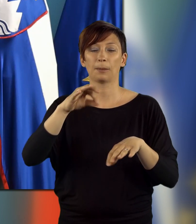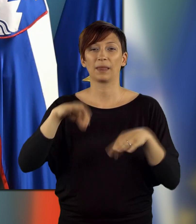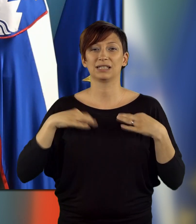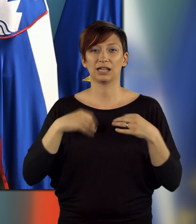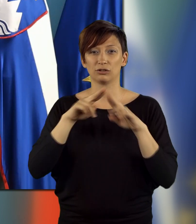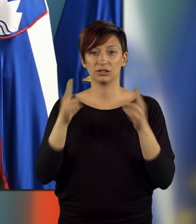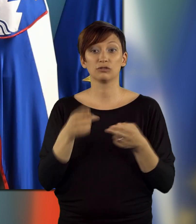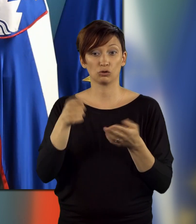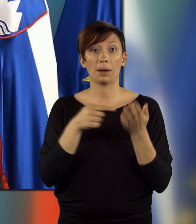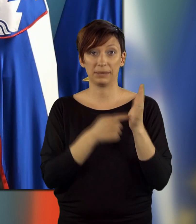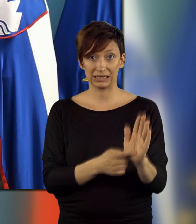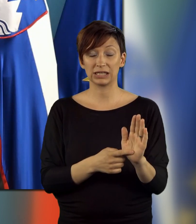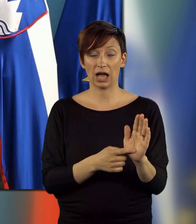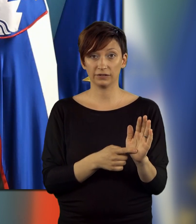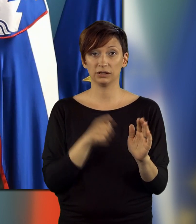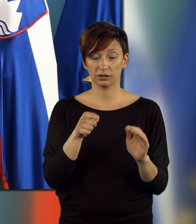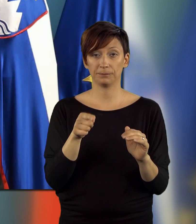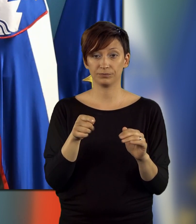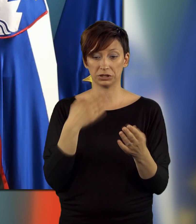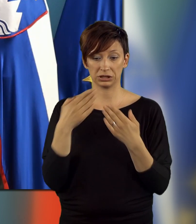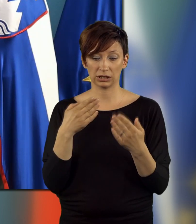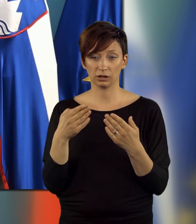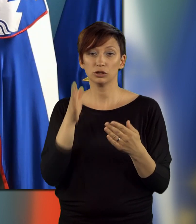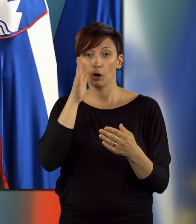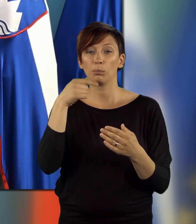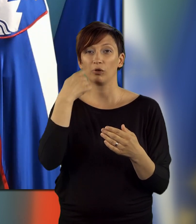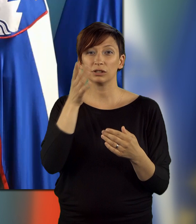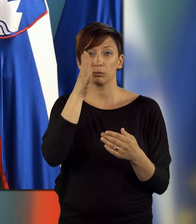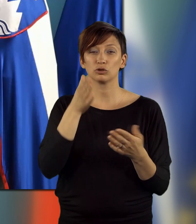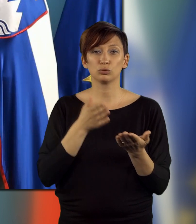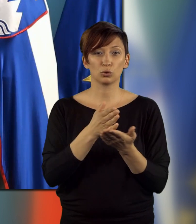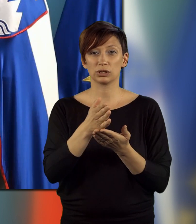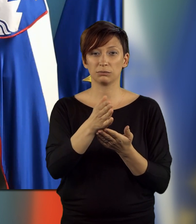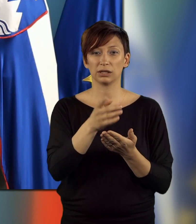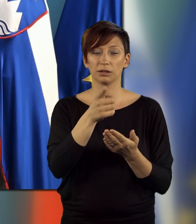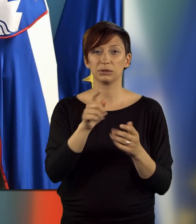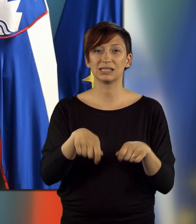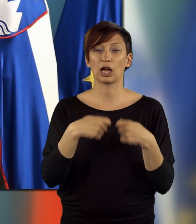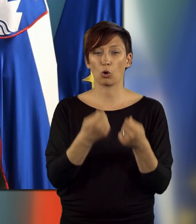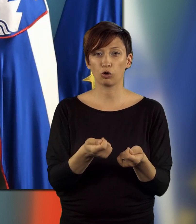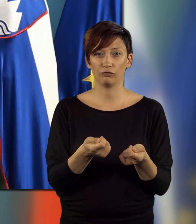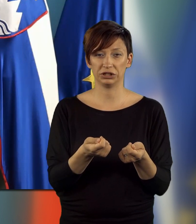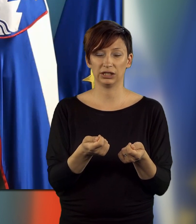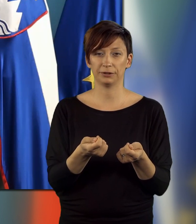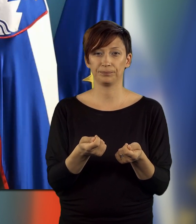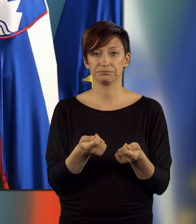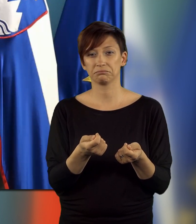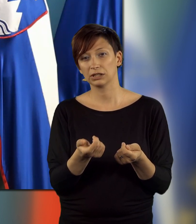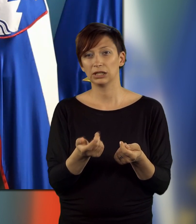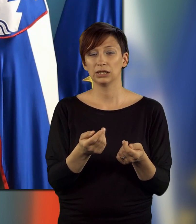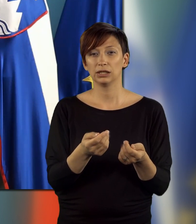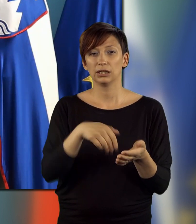svet, ki so ga predstavili in so pač povedali, da bodo šli v smer, da bi